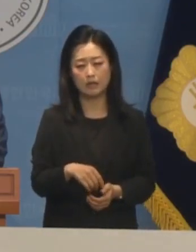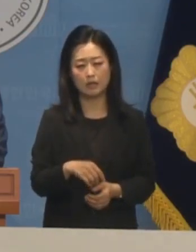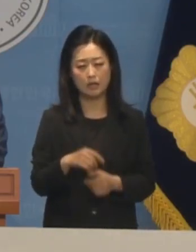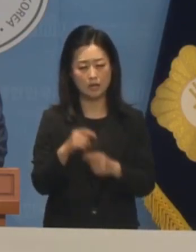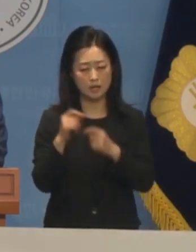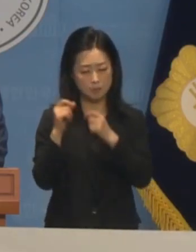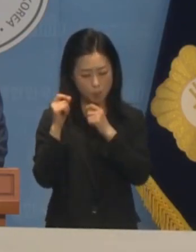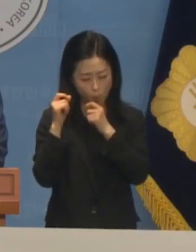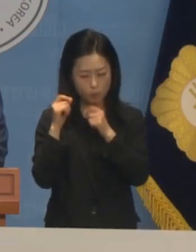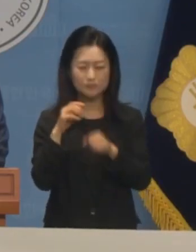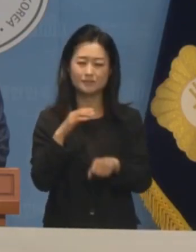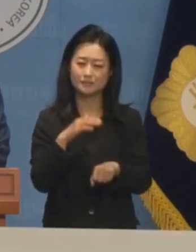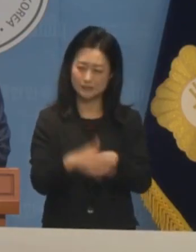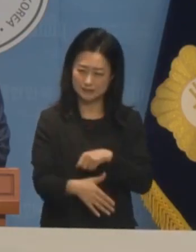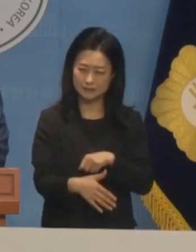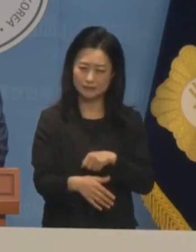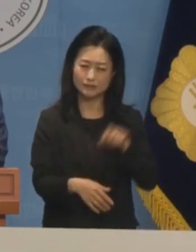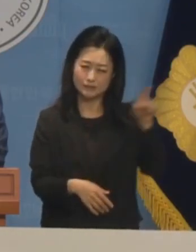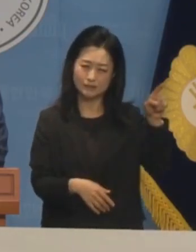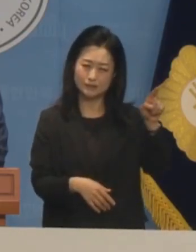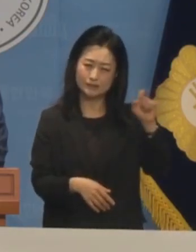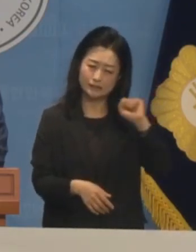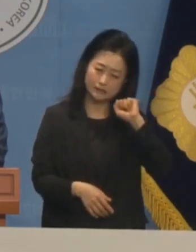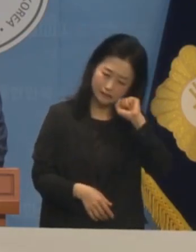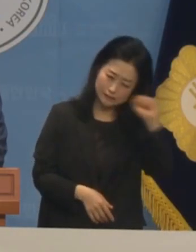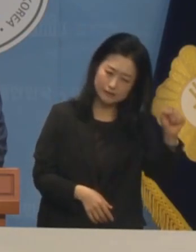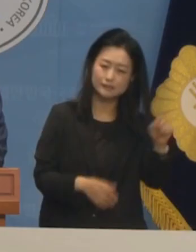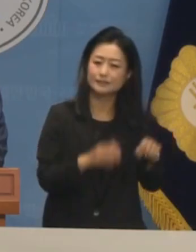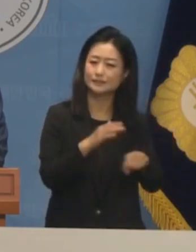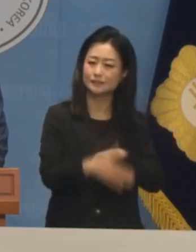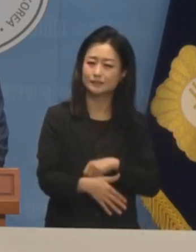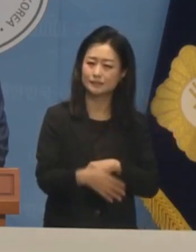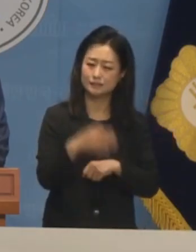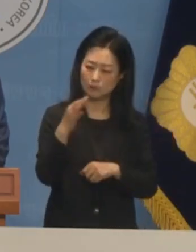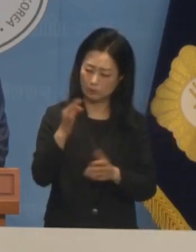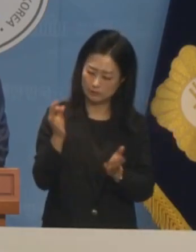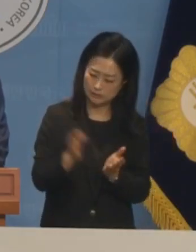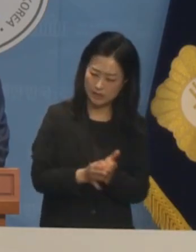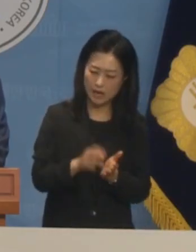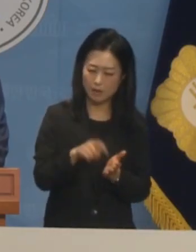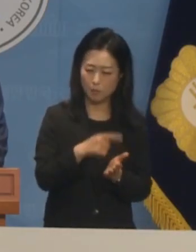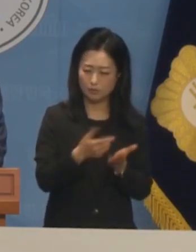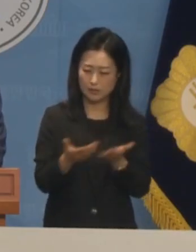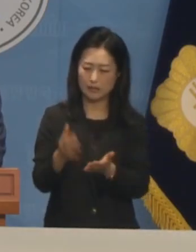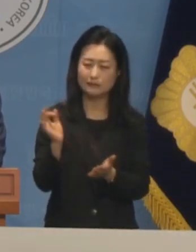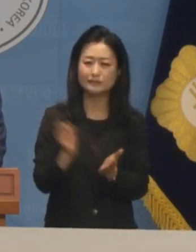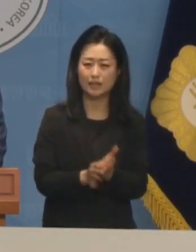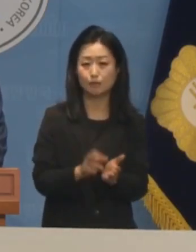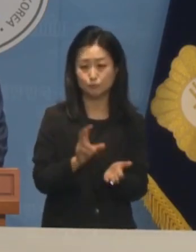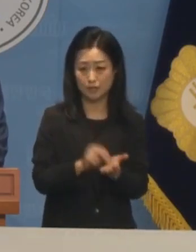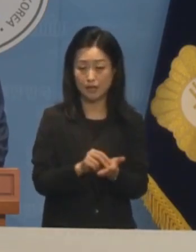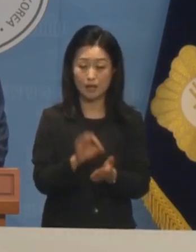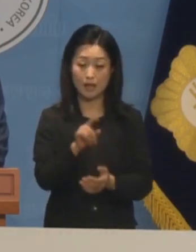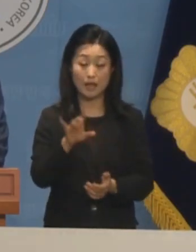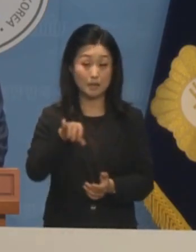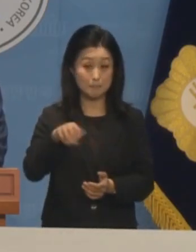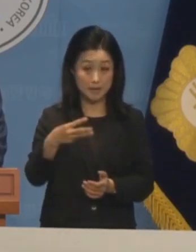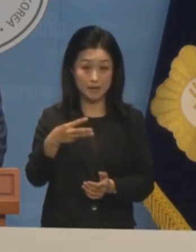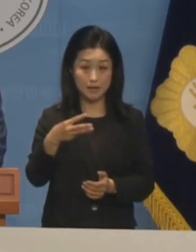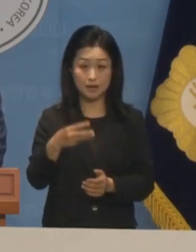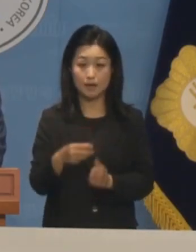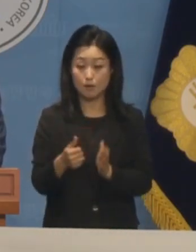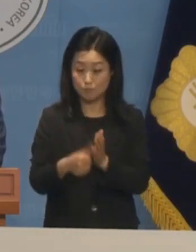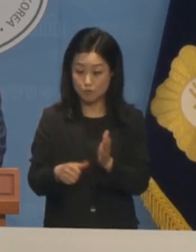보수적이고 너무나 기득권 지향적이라는 점입니다. 이번 아이밀 경우도 상표권